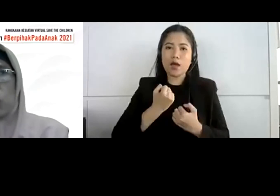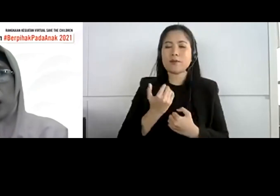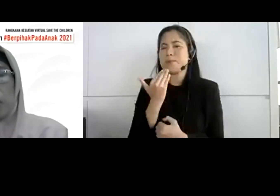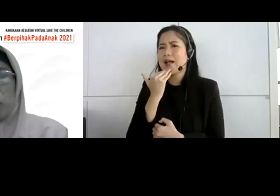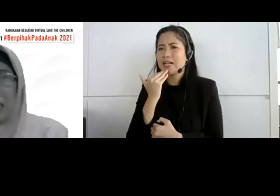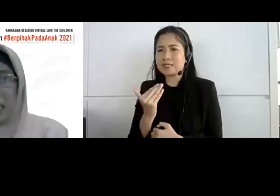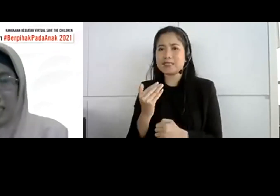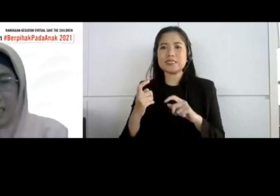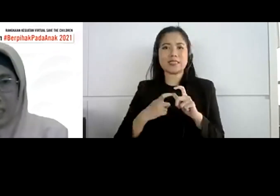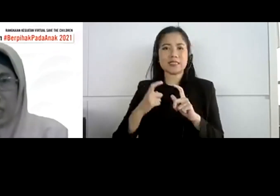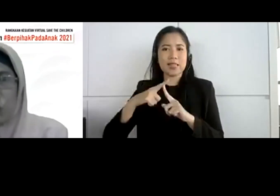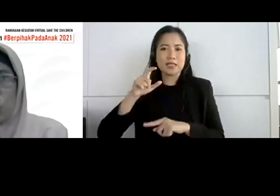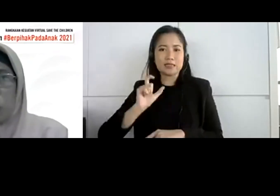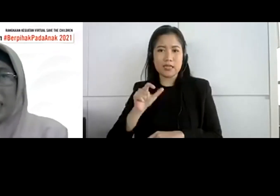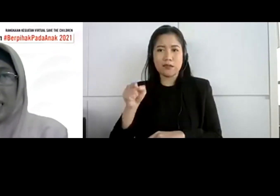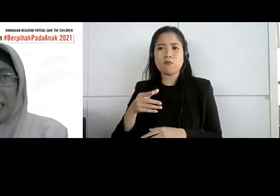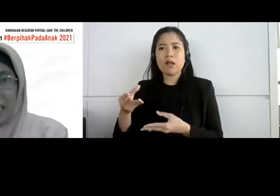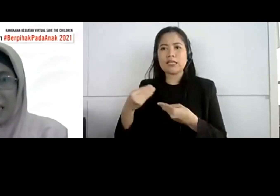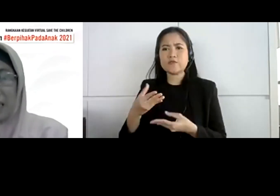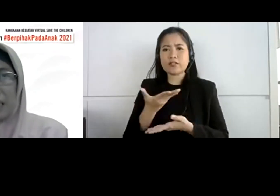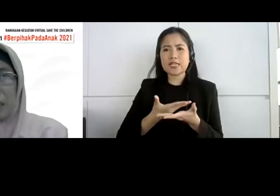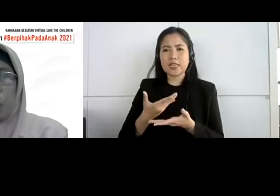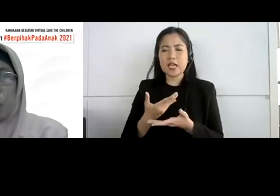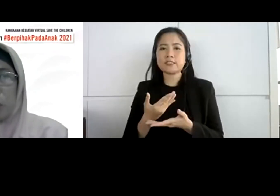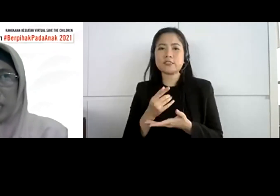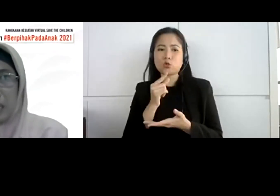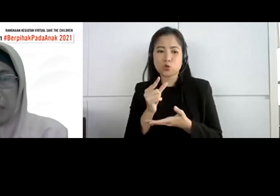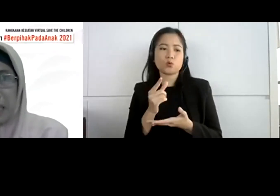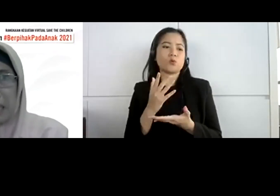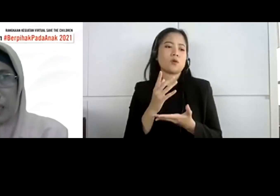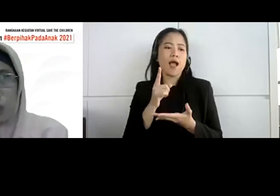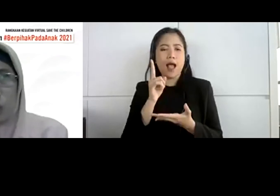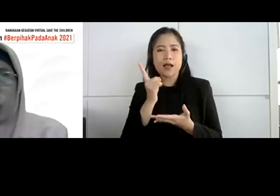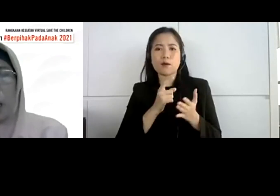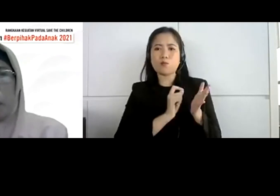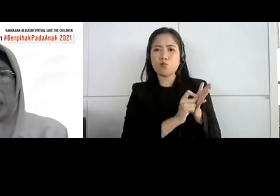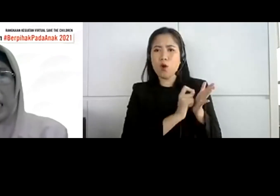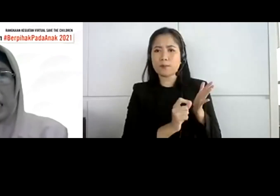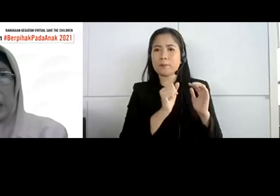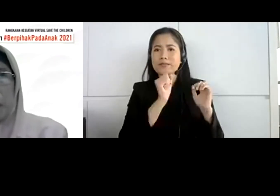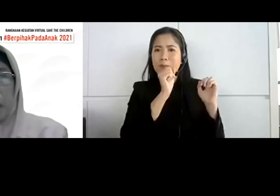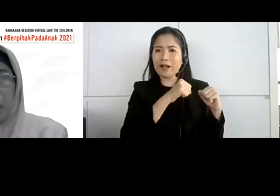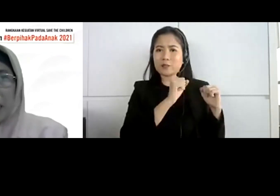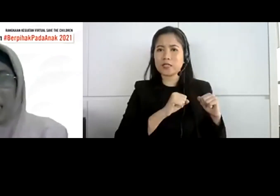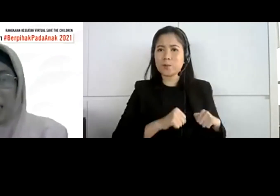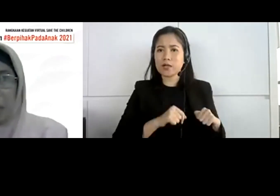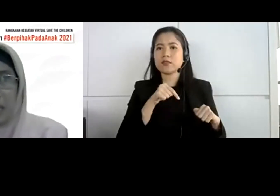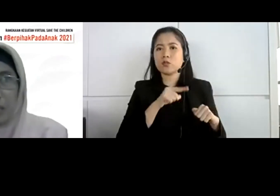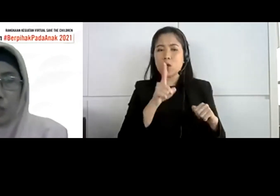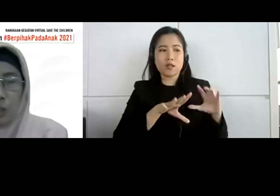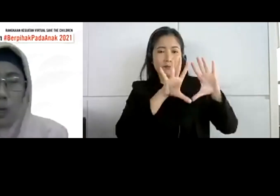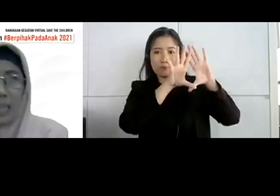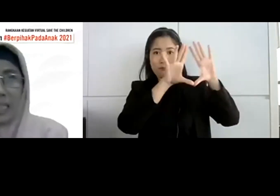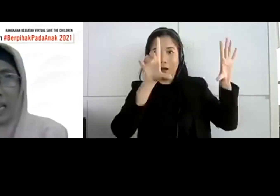yang sudah memfasilitasi untuk mencetak poin-poin kesepakatan itu menjadi papan tata